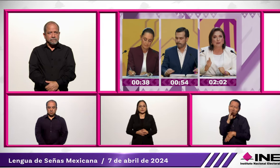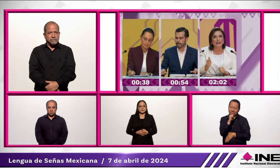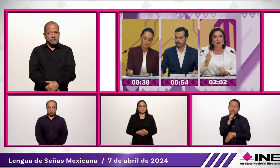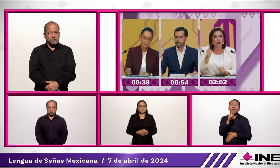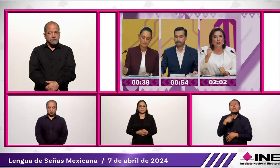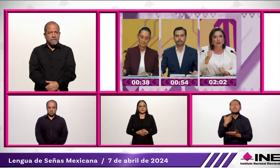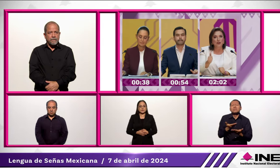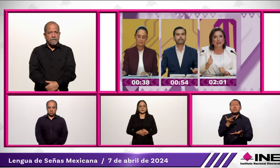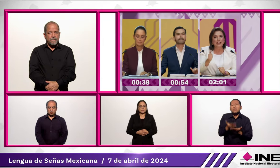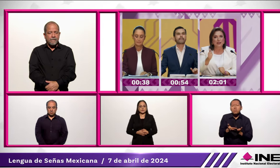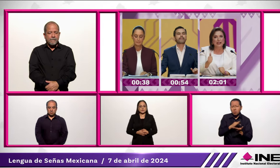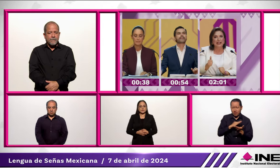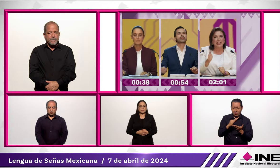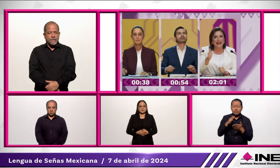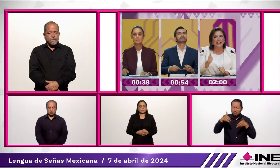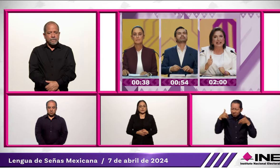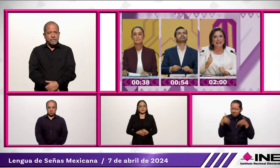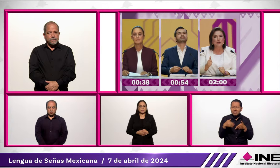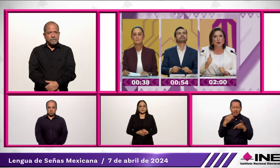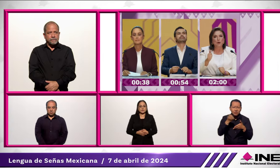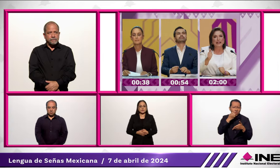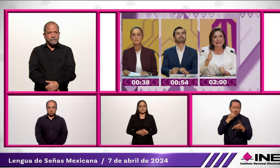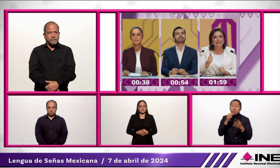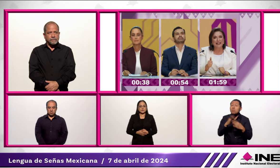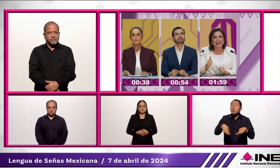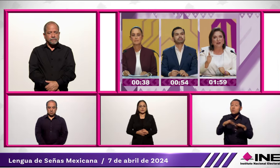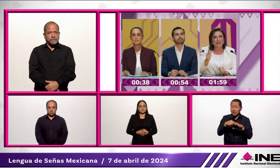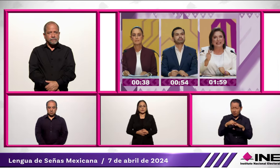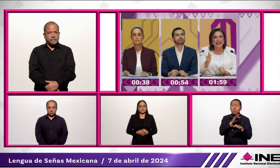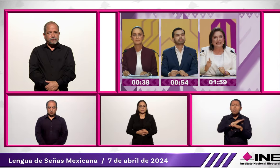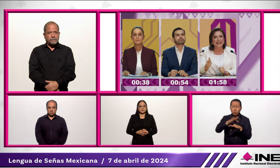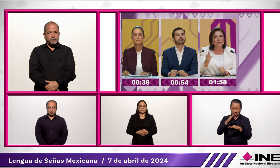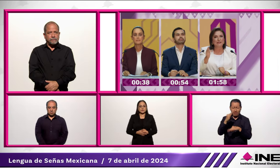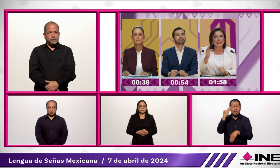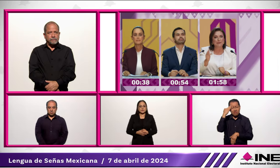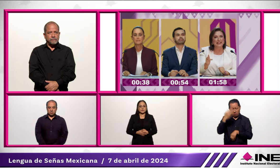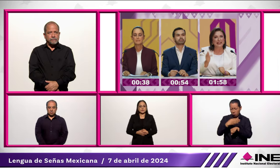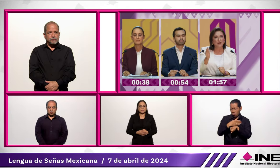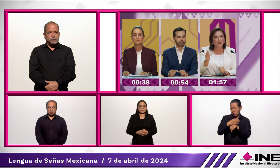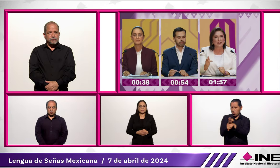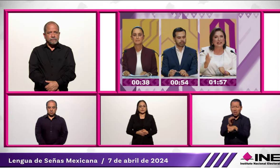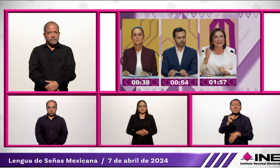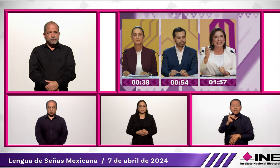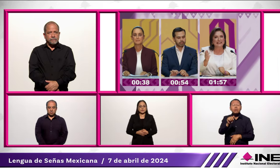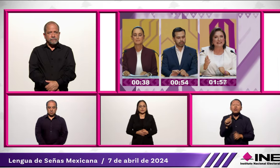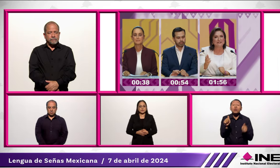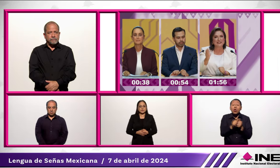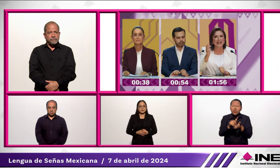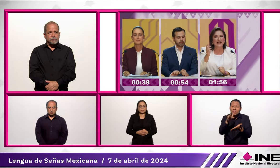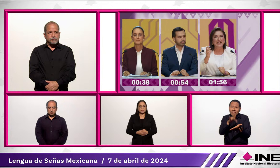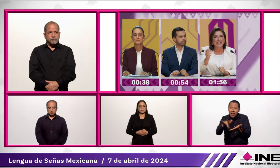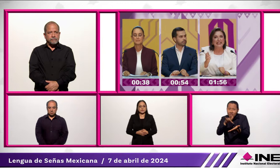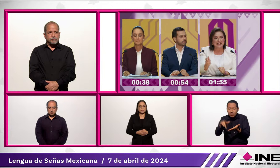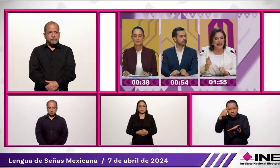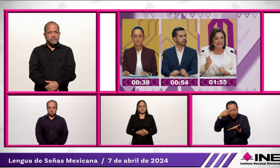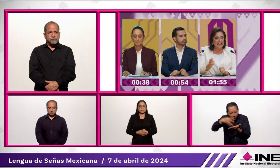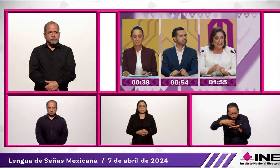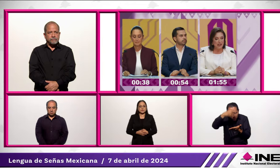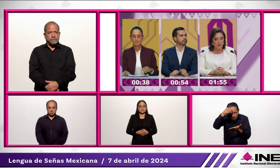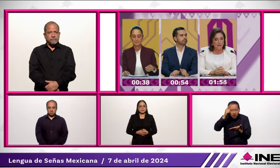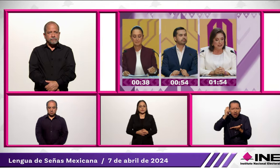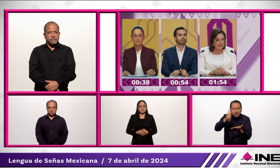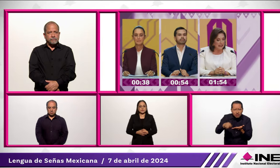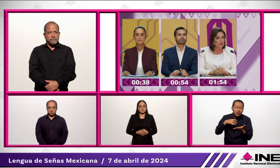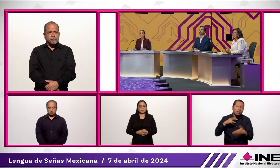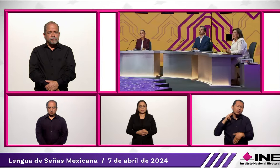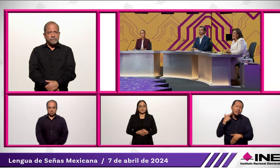tiempo completo, donde le dotaré a cada niño una tableta con internet, donde van a aprender robótica, inteligencia artificial, inglés, y